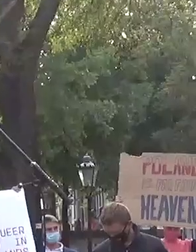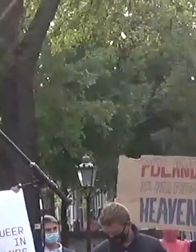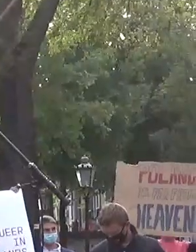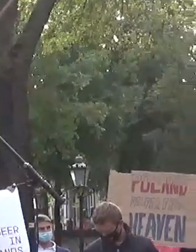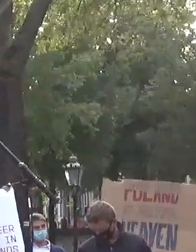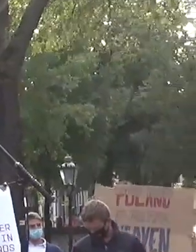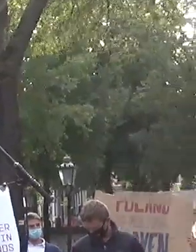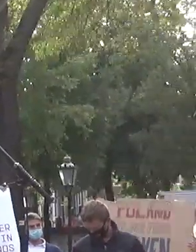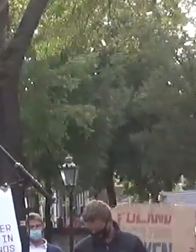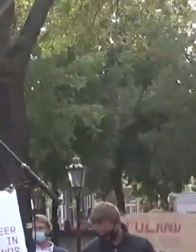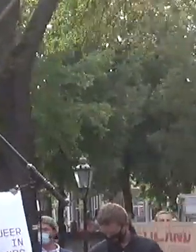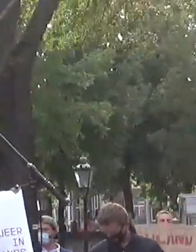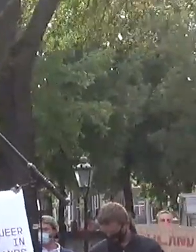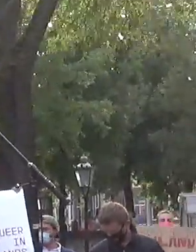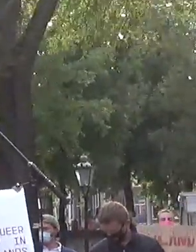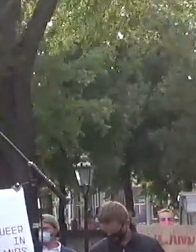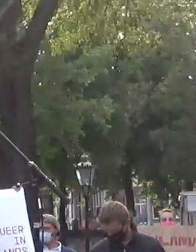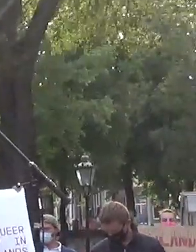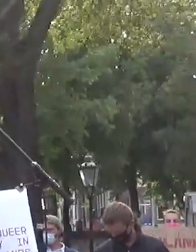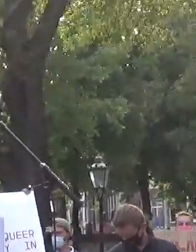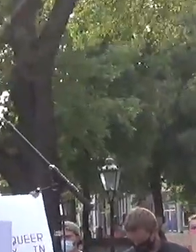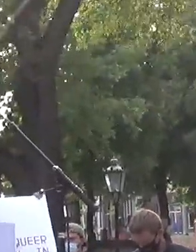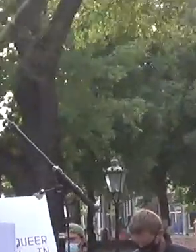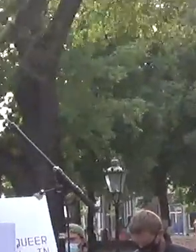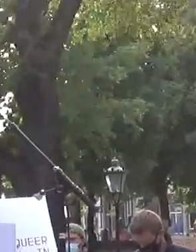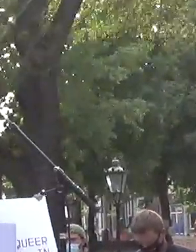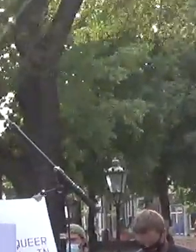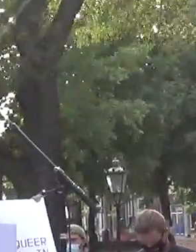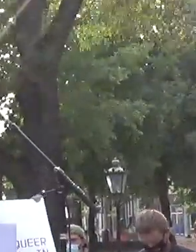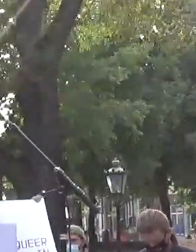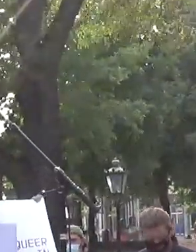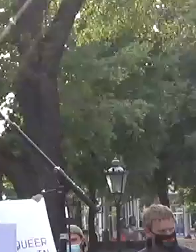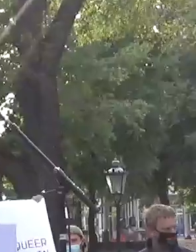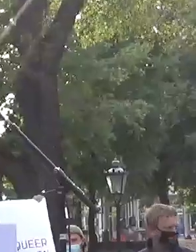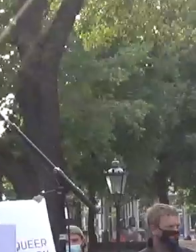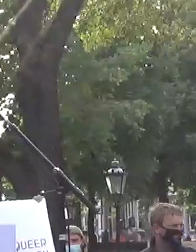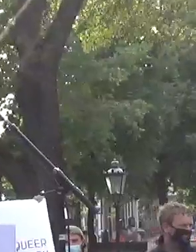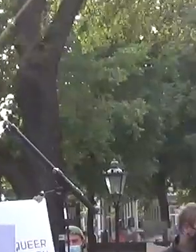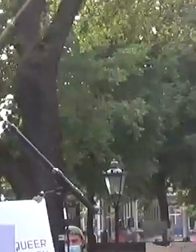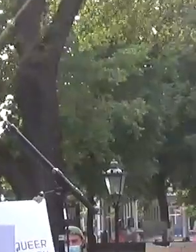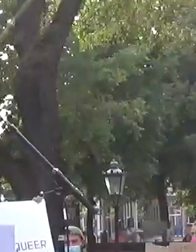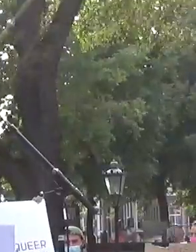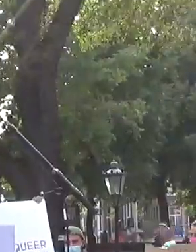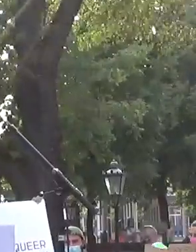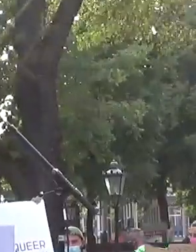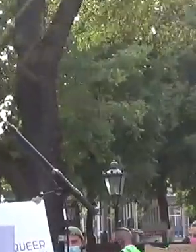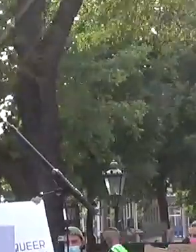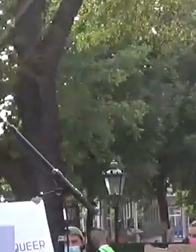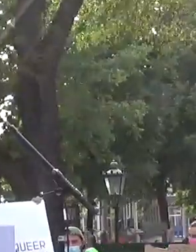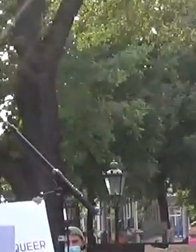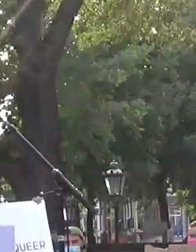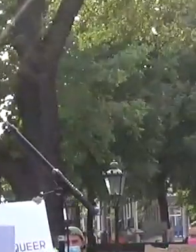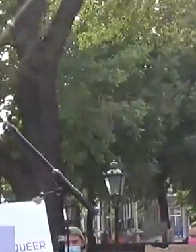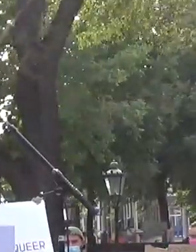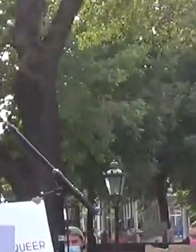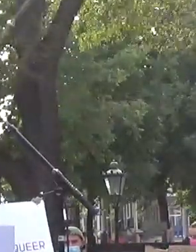worden uitgevochten? Wat is religie waard als haar vrijheid moet worden bevochten ten koste van de vrijheden en rechten van